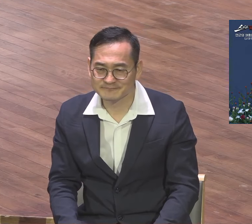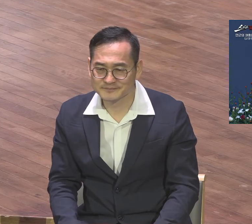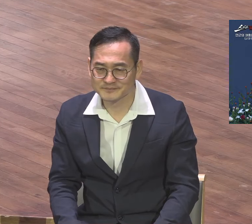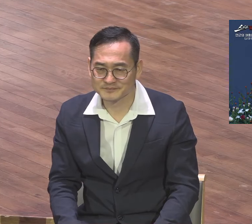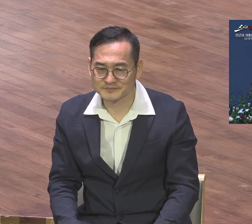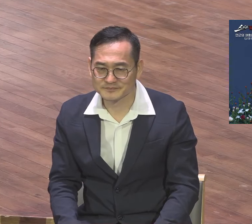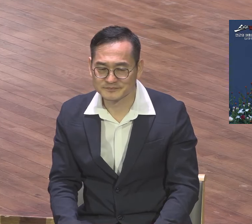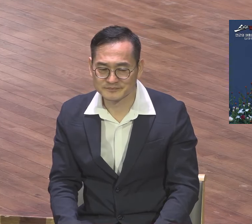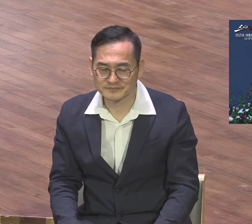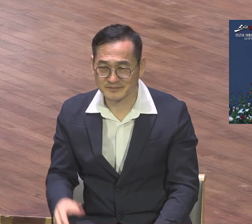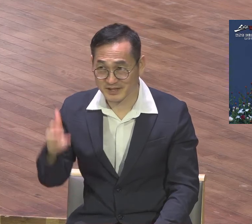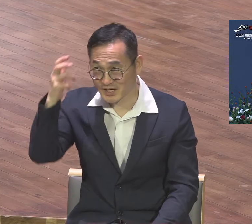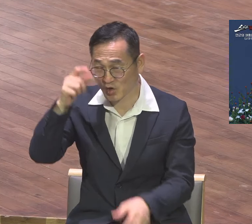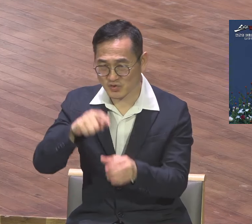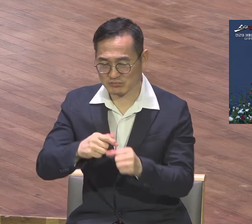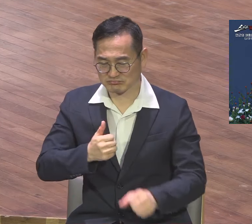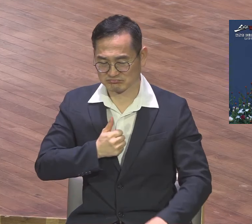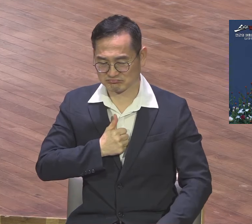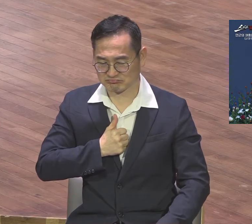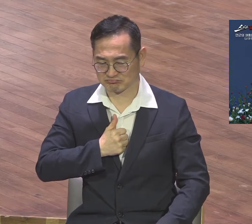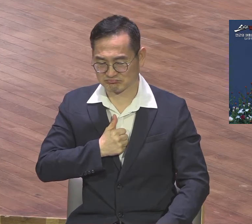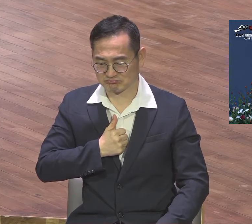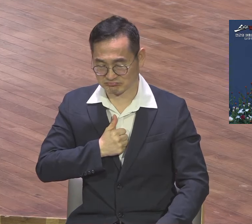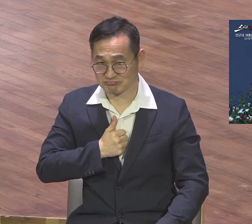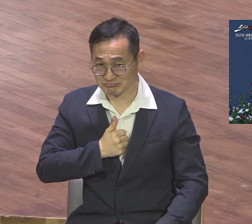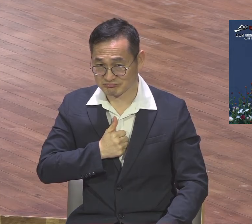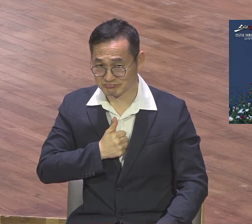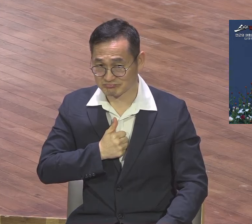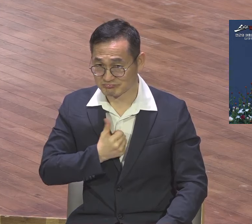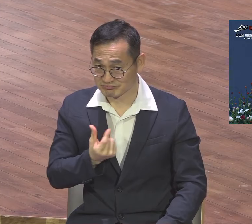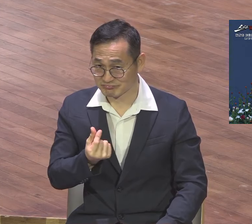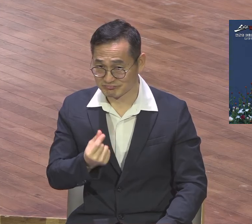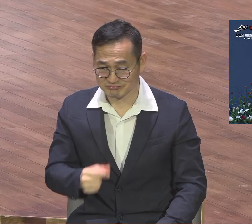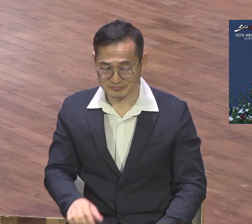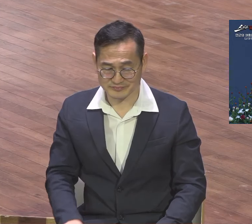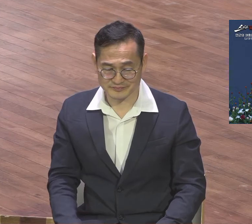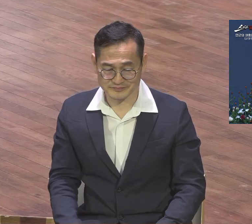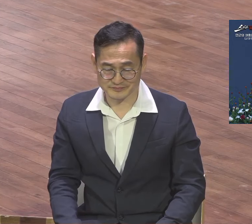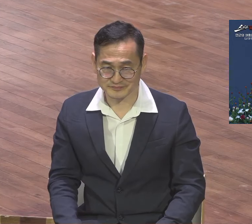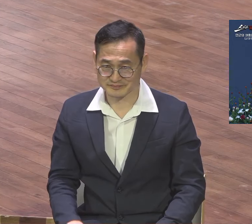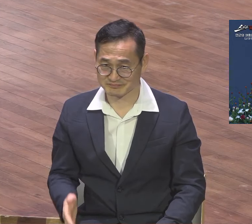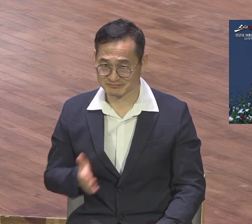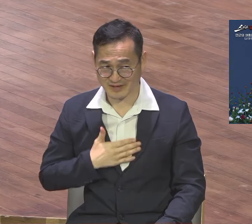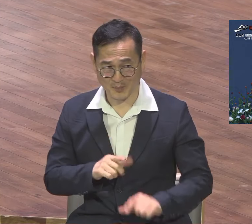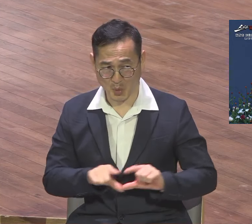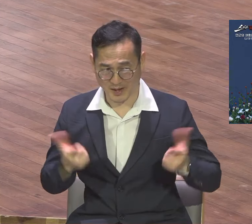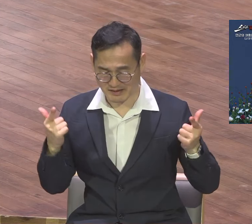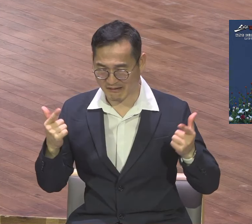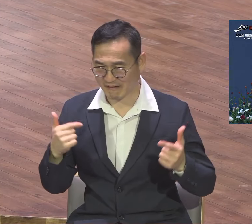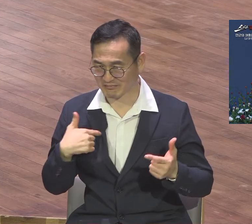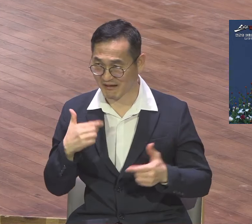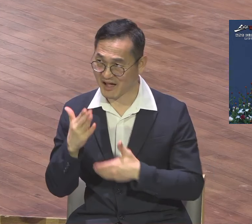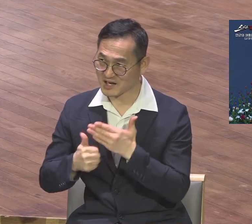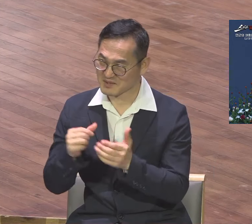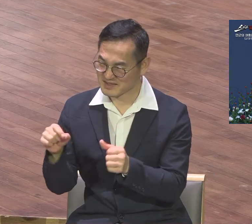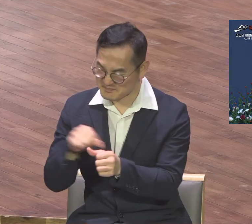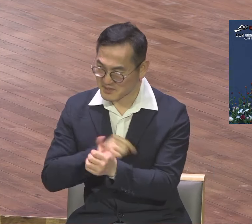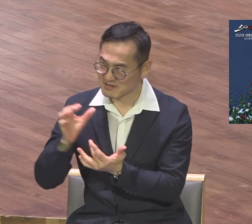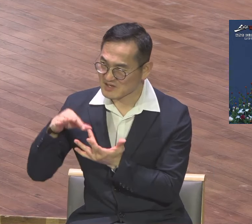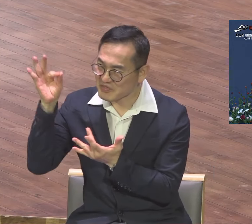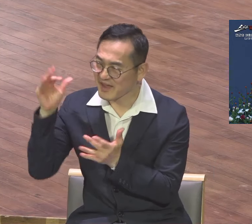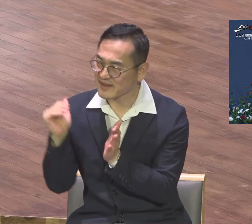여러분이요, 영적 자부심을 가지라 이 말이에요. 내가 보통 사람이 아니다. 하나님이 나를